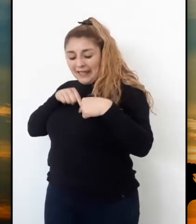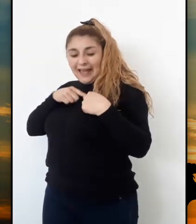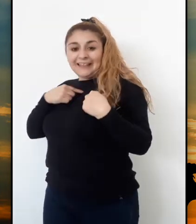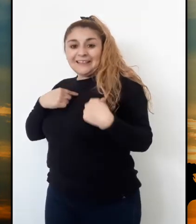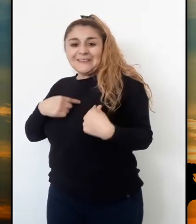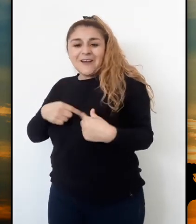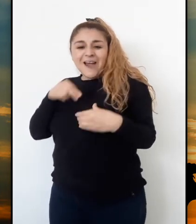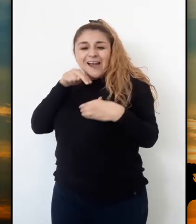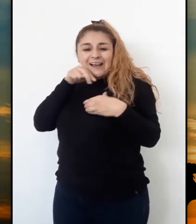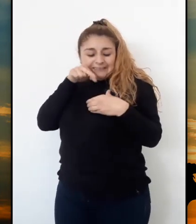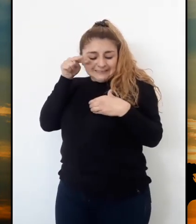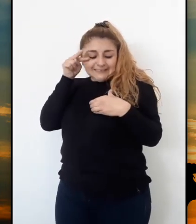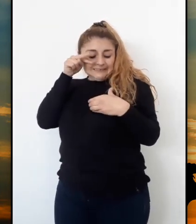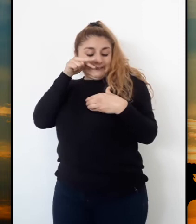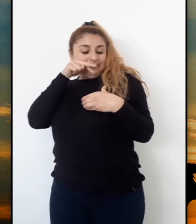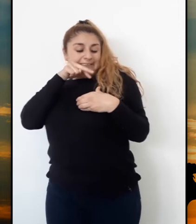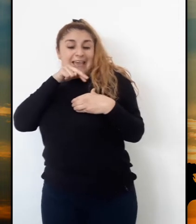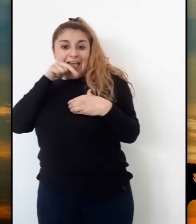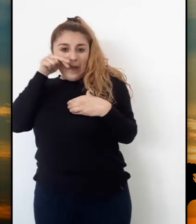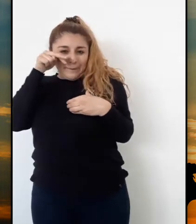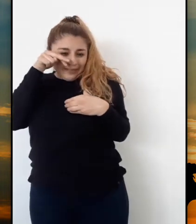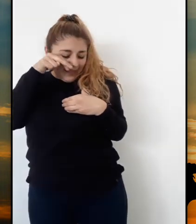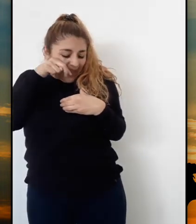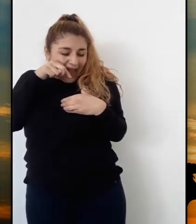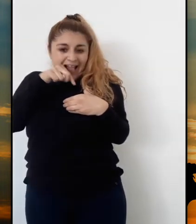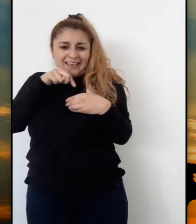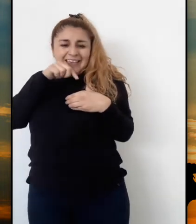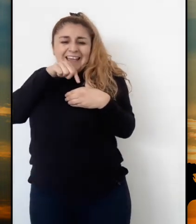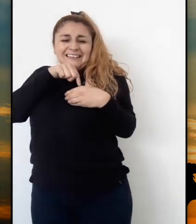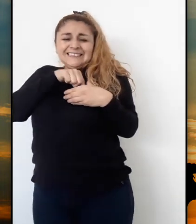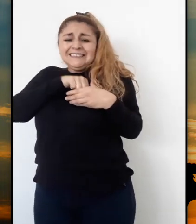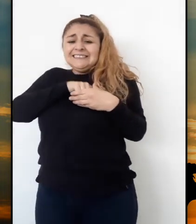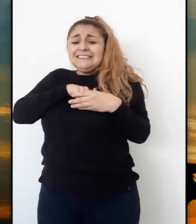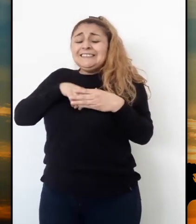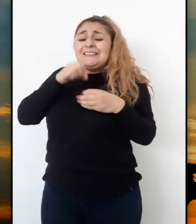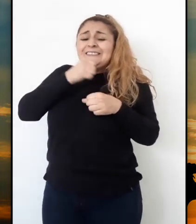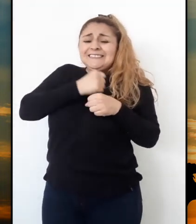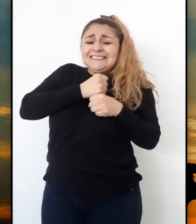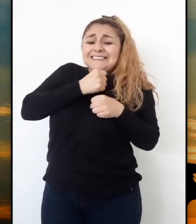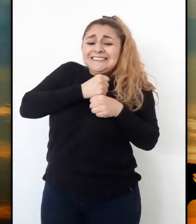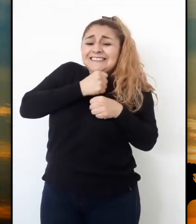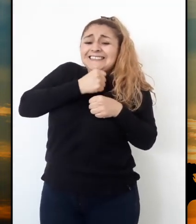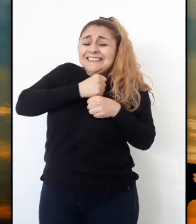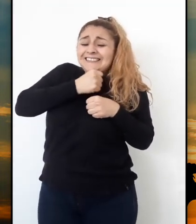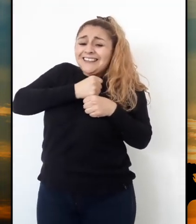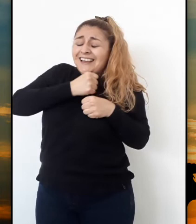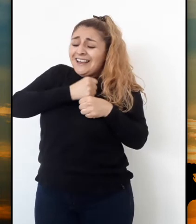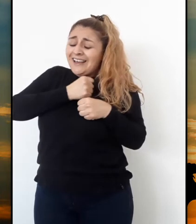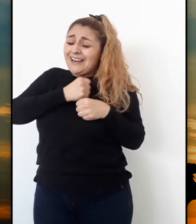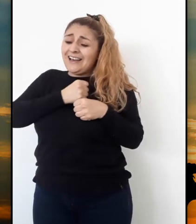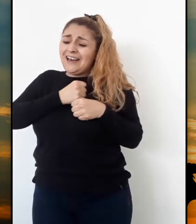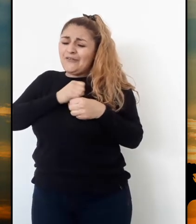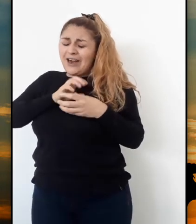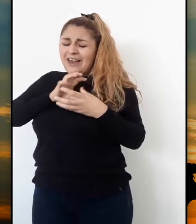con alegría. Malgré la sécheresse et la famine de l'Égypte. Más allá de la sequedad y de la